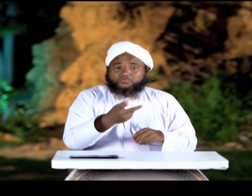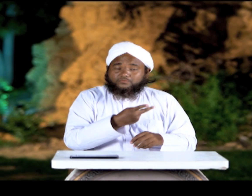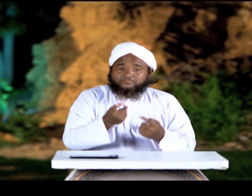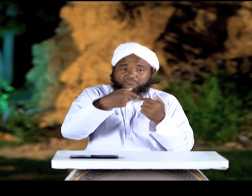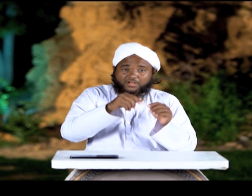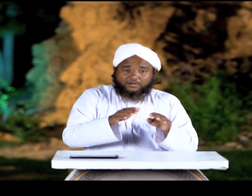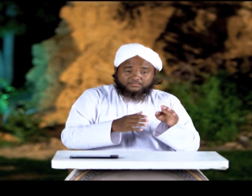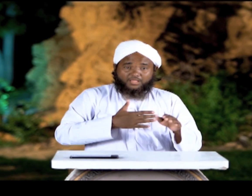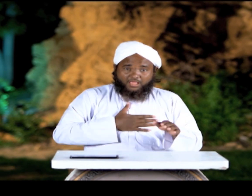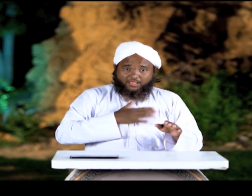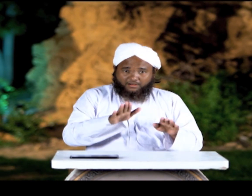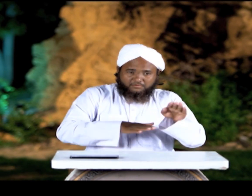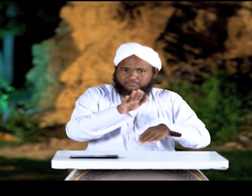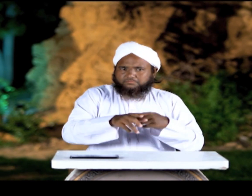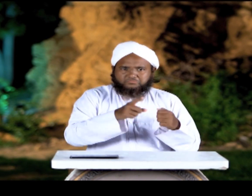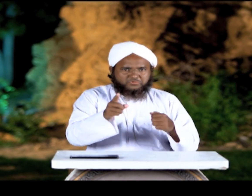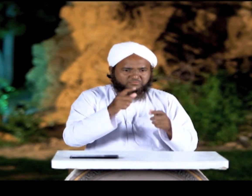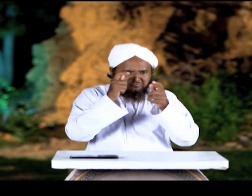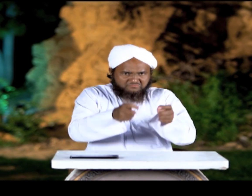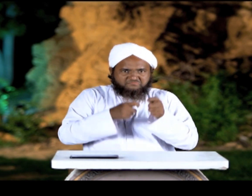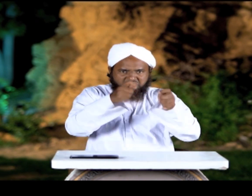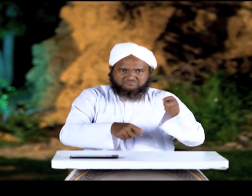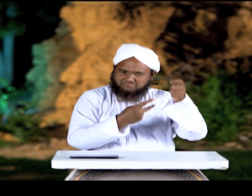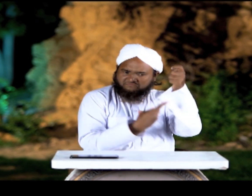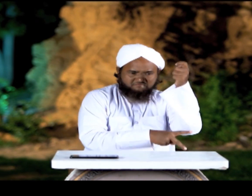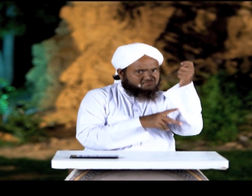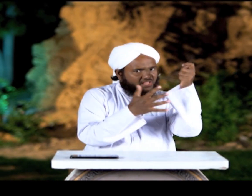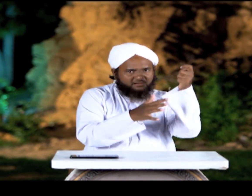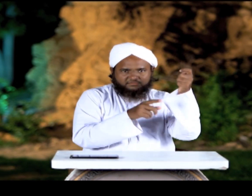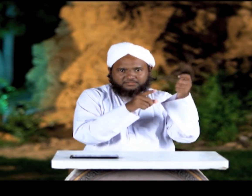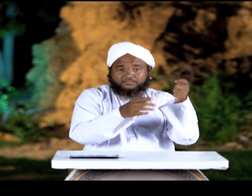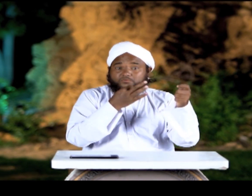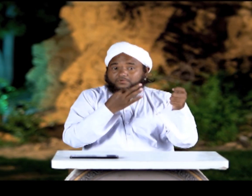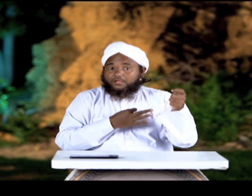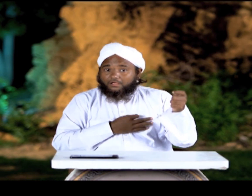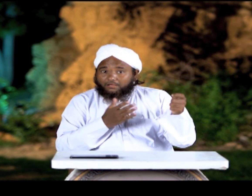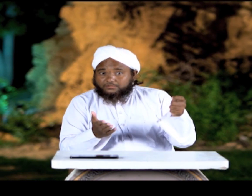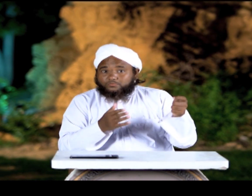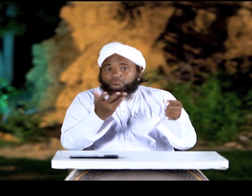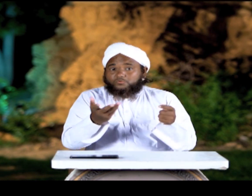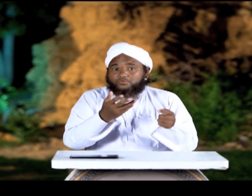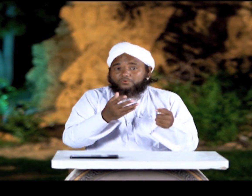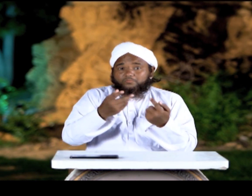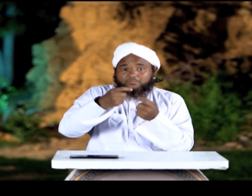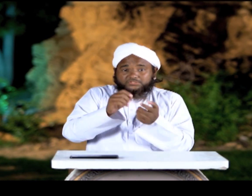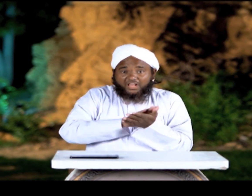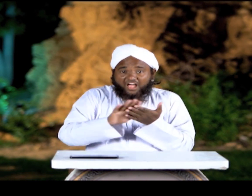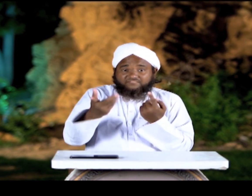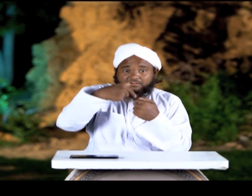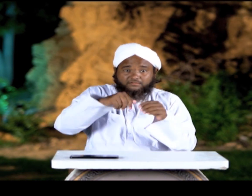علیہ حیات رہے کسی چوپائے نے راستے میں گوبر نہ کیا۔ وہ صرف اس ادب کے پیش نظر کہ حضرت سیدنا بشر حافی رحمۃ